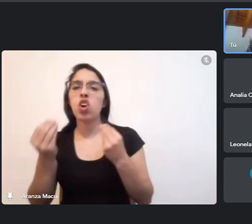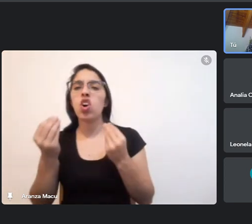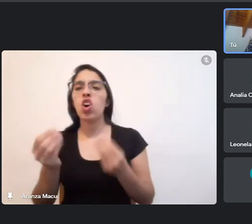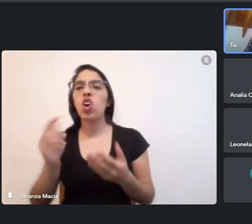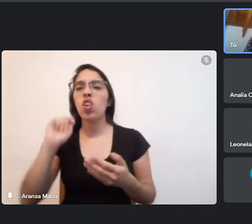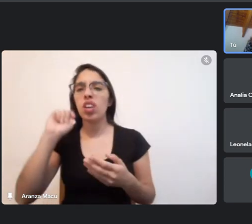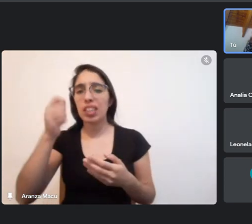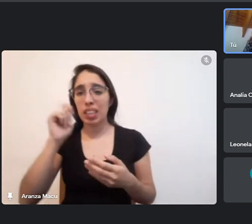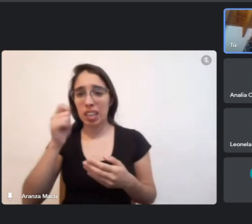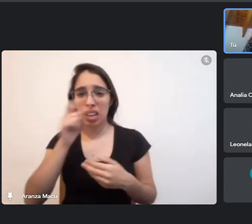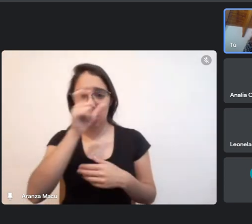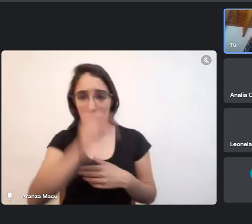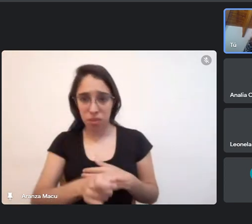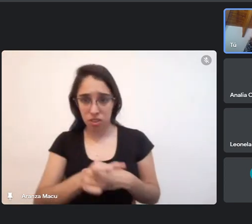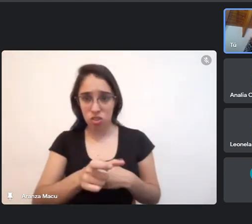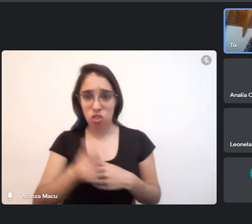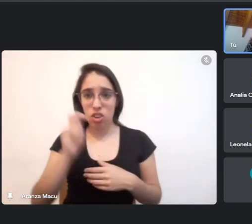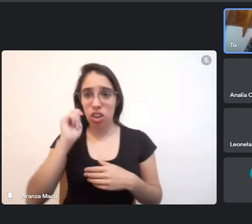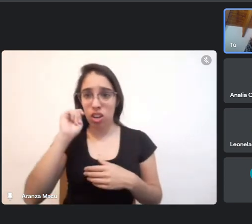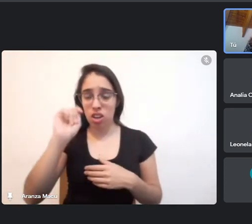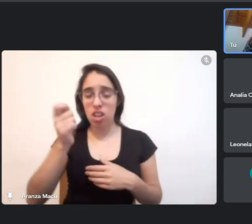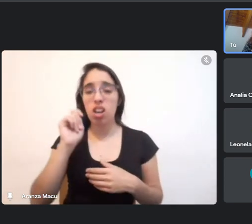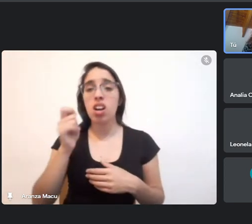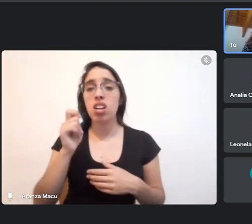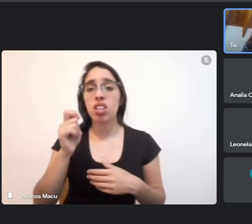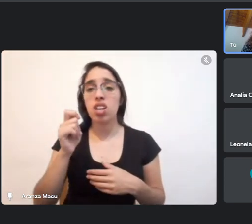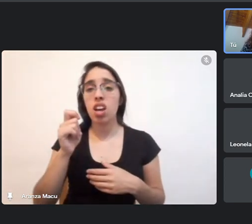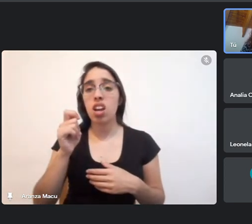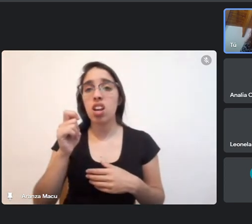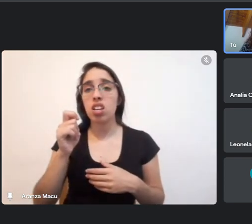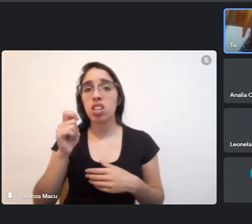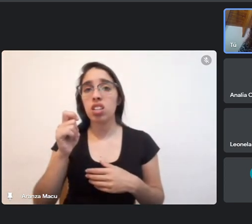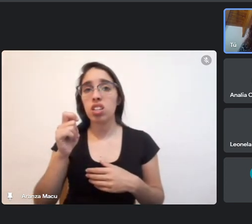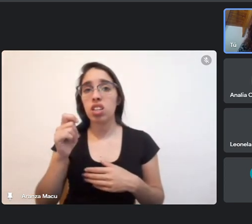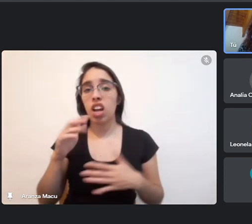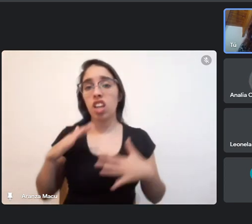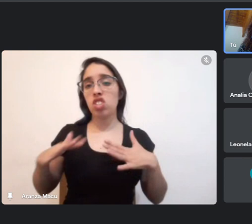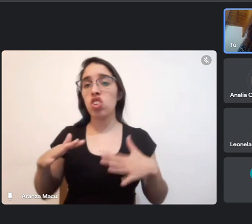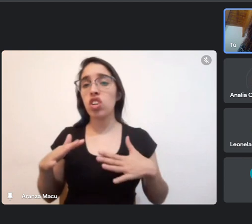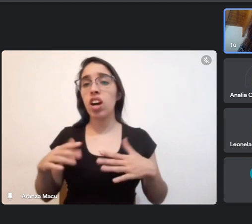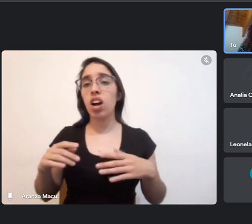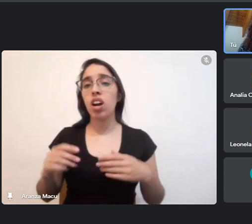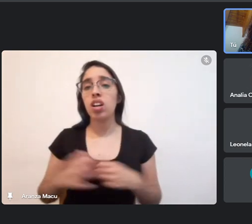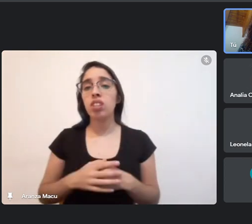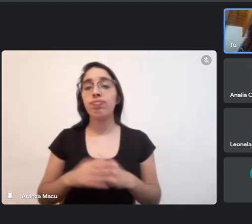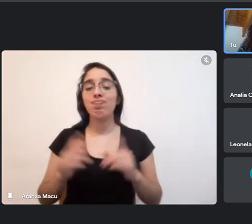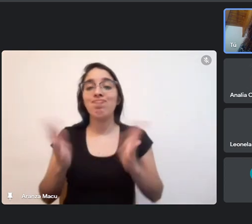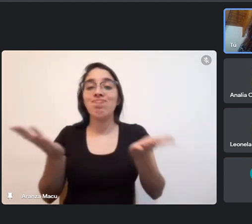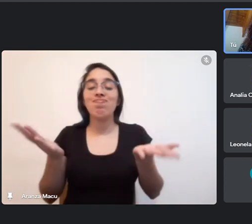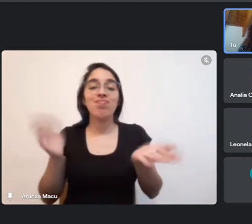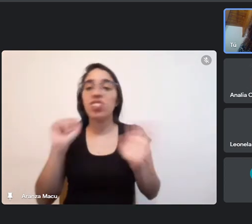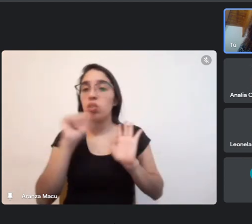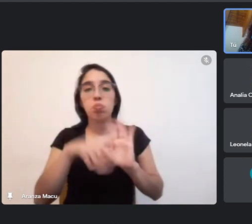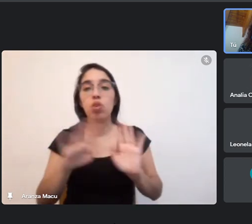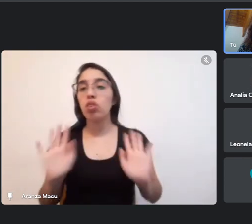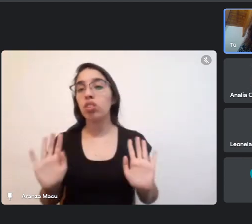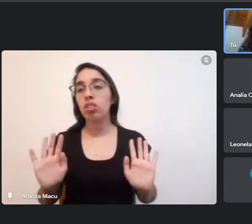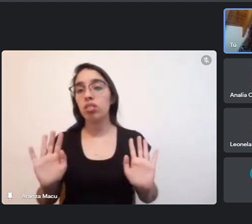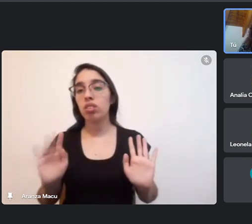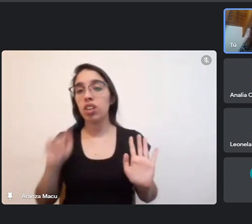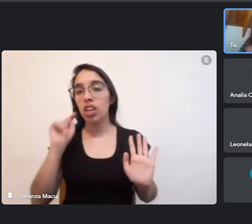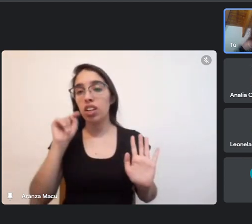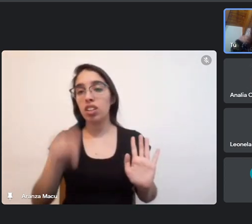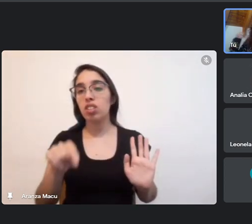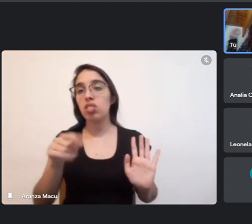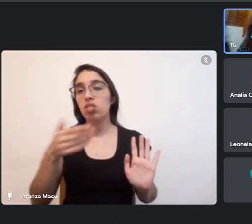dice quién hace la acción de ofrecer, ¿sí? Entonces, a eso se le llama voz pasiva, que lo